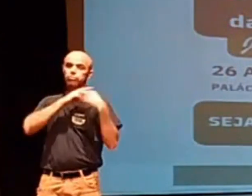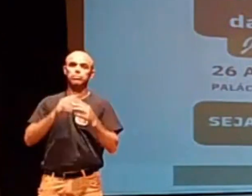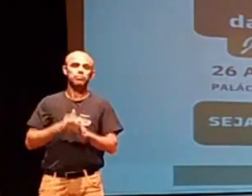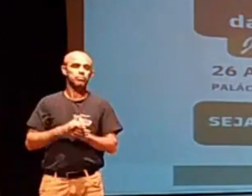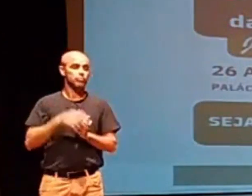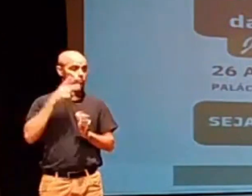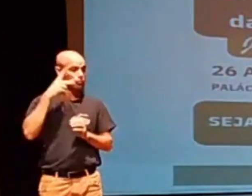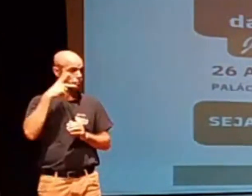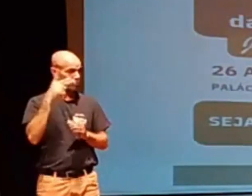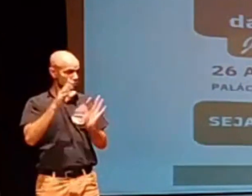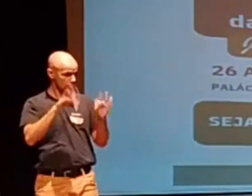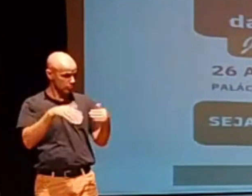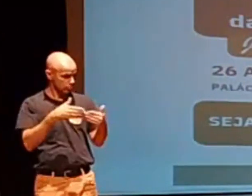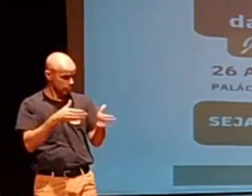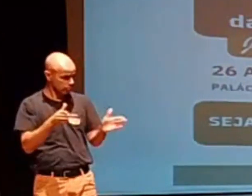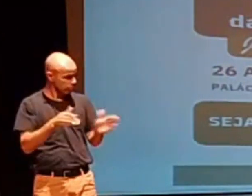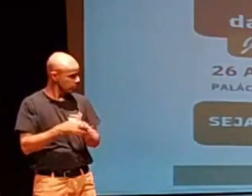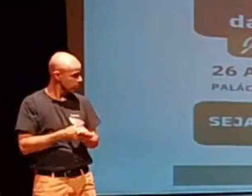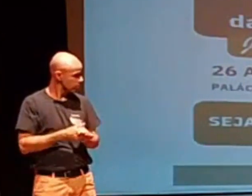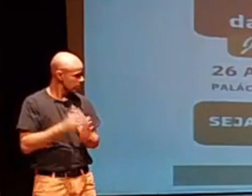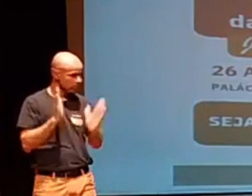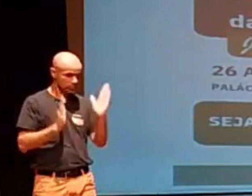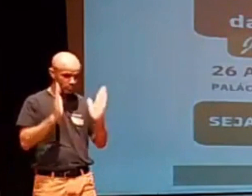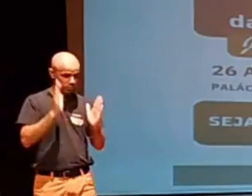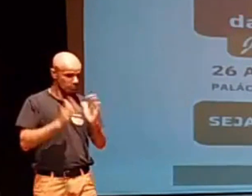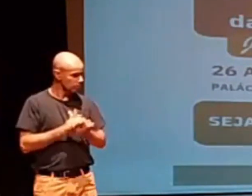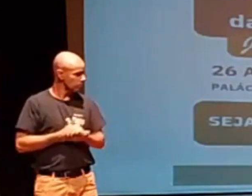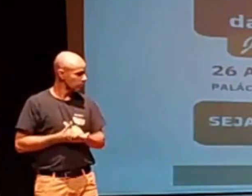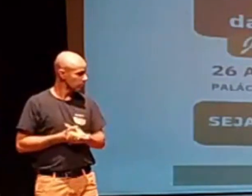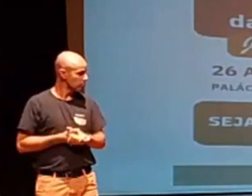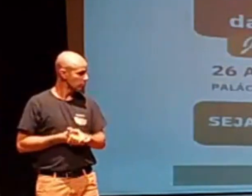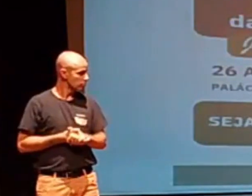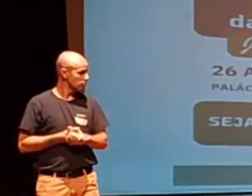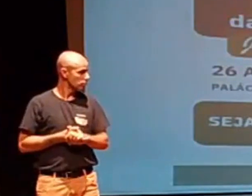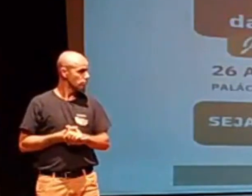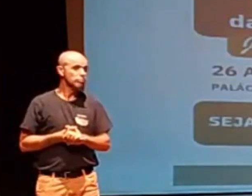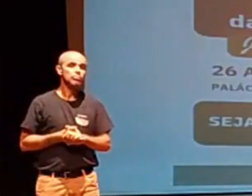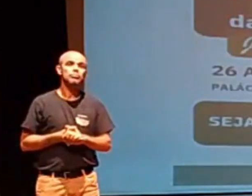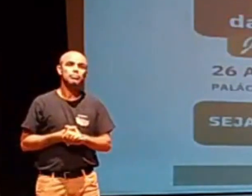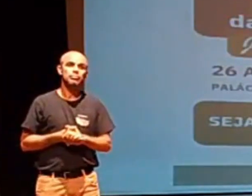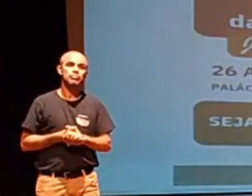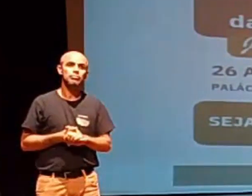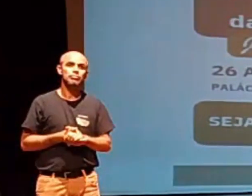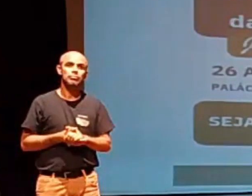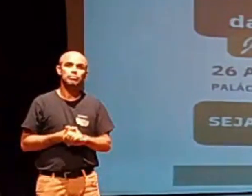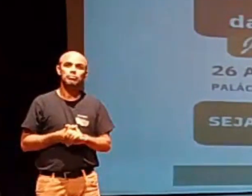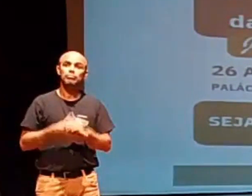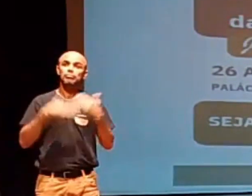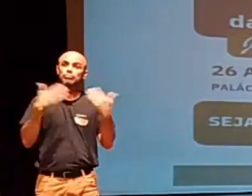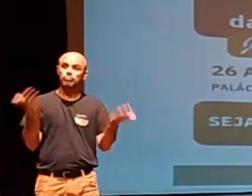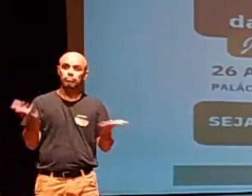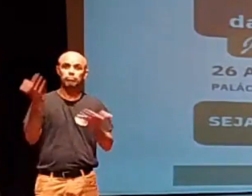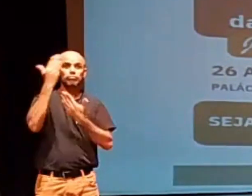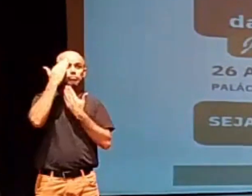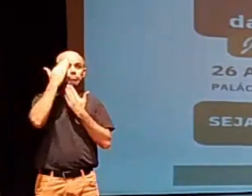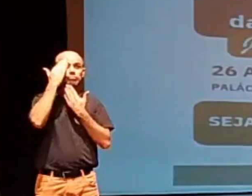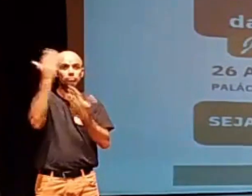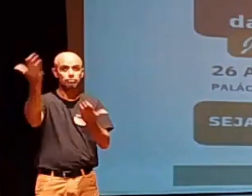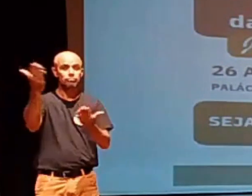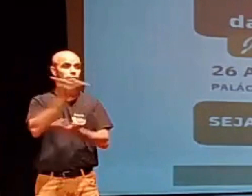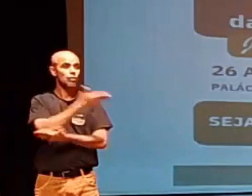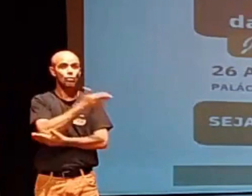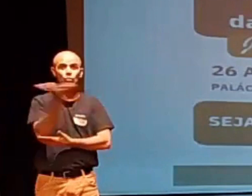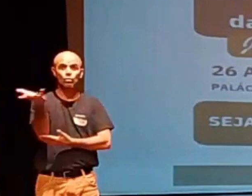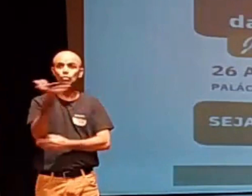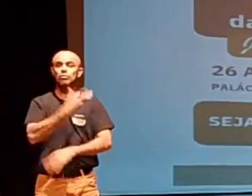Vereadora, quer dar uma palavra para encerrar esse primeiro período de hoje? Na verdade, eu quero agradecer todos vocês que